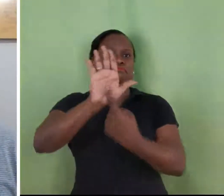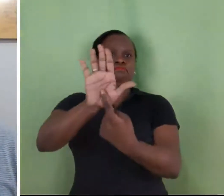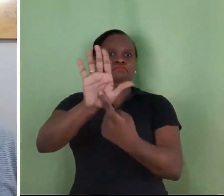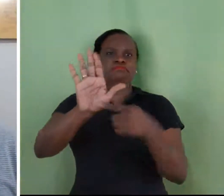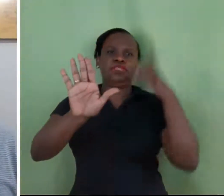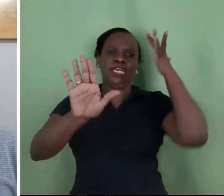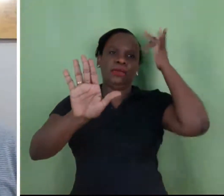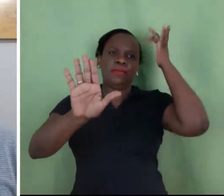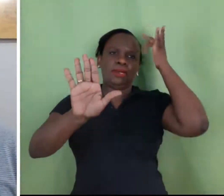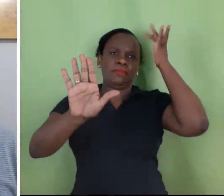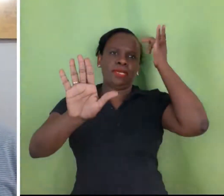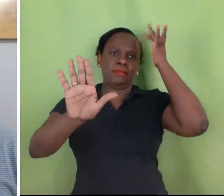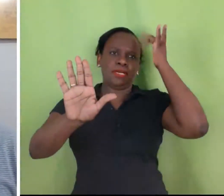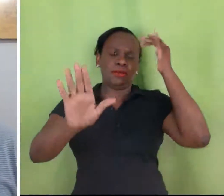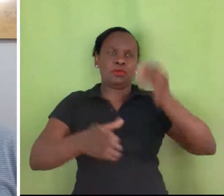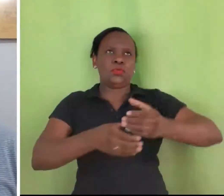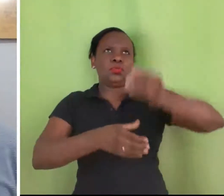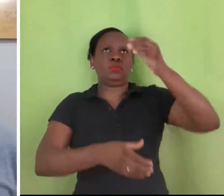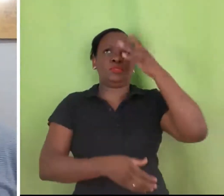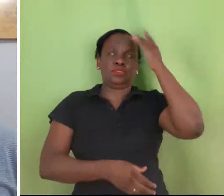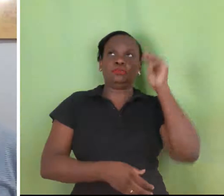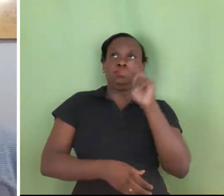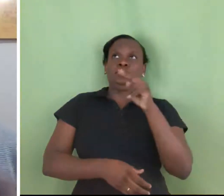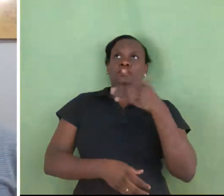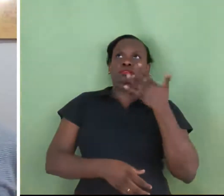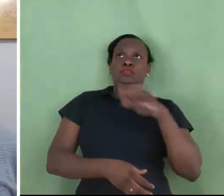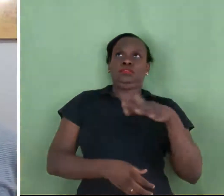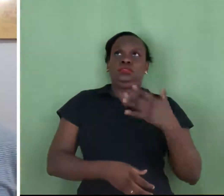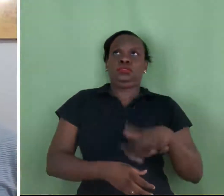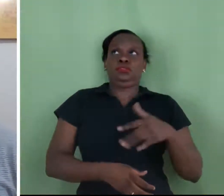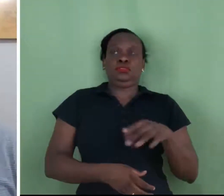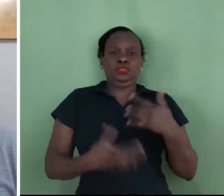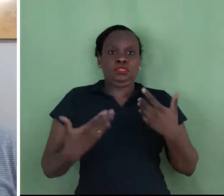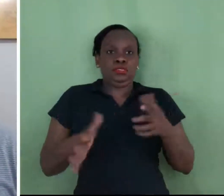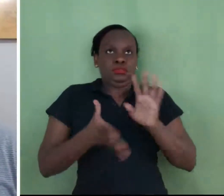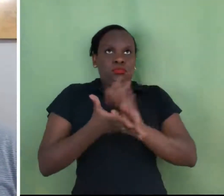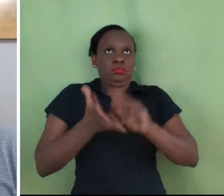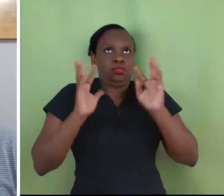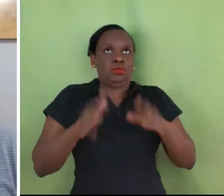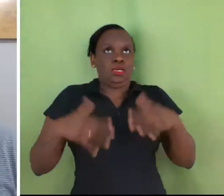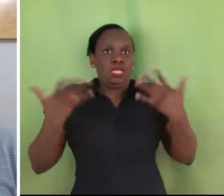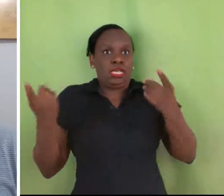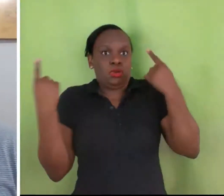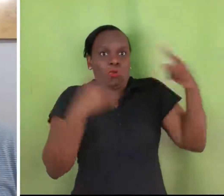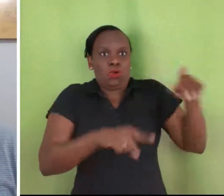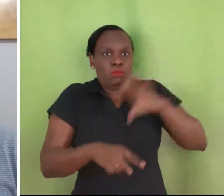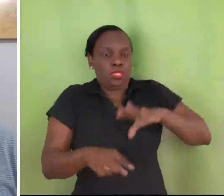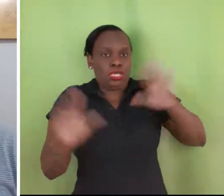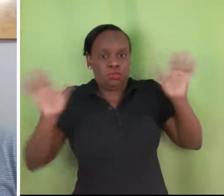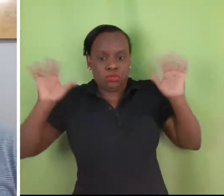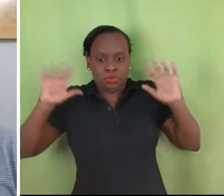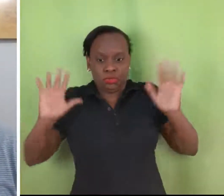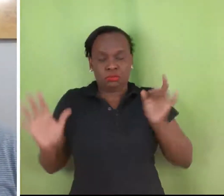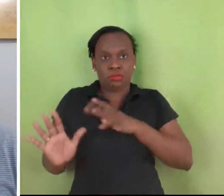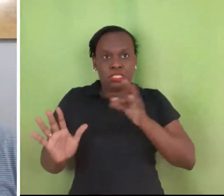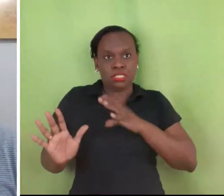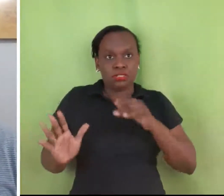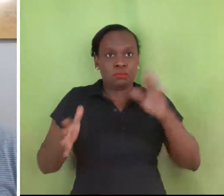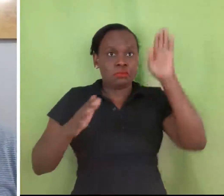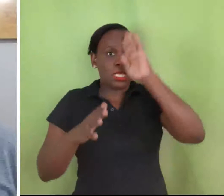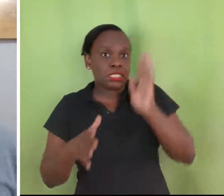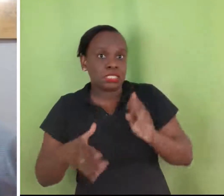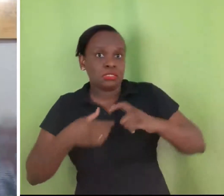muitos dias em um poste para que as pessoas vissem, ficassem com medo e nunca mais quisessem, né, tentar separar o Brasil